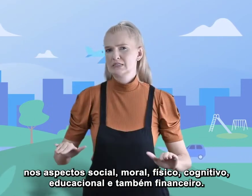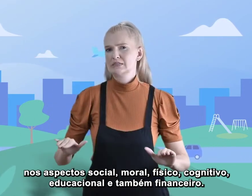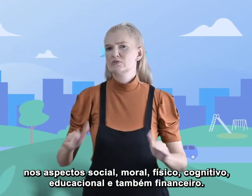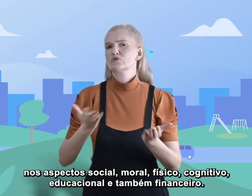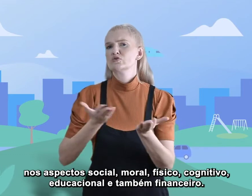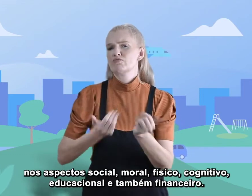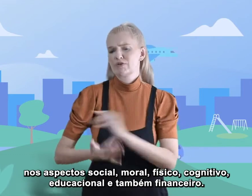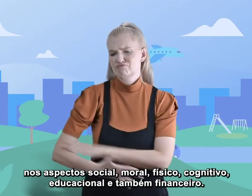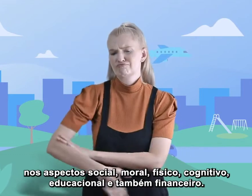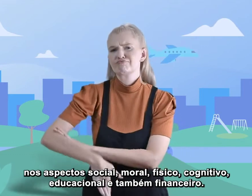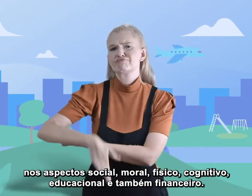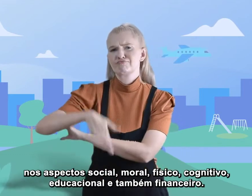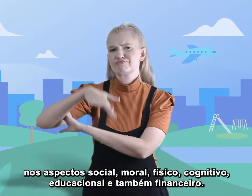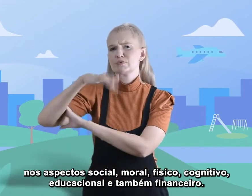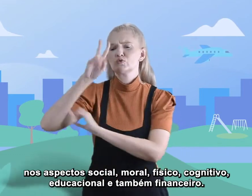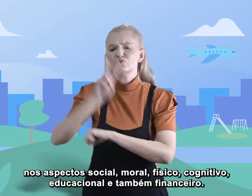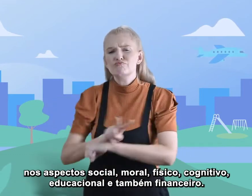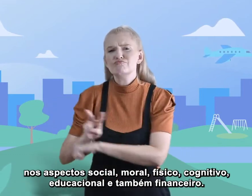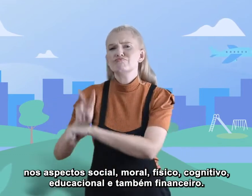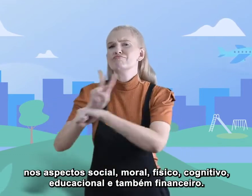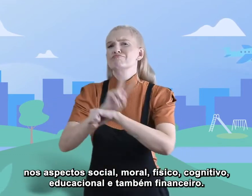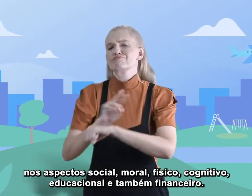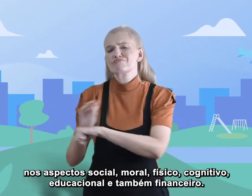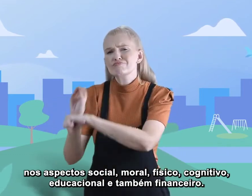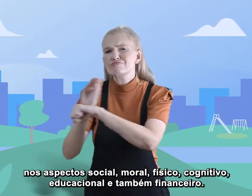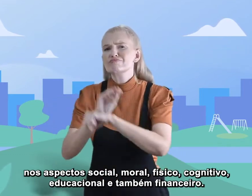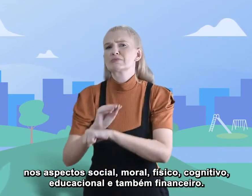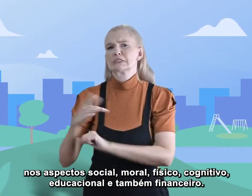educacional e também financeiro.